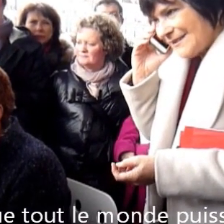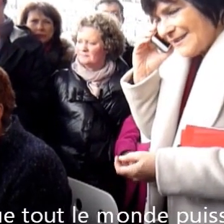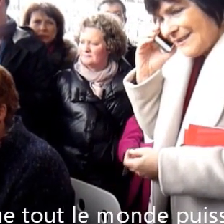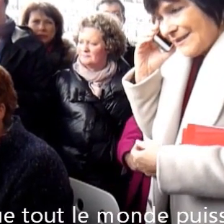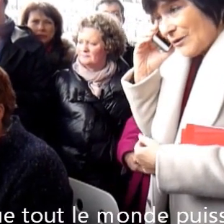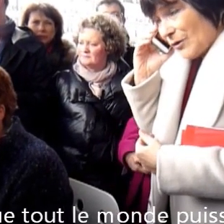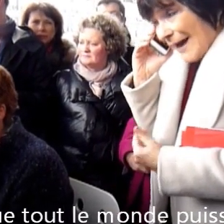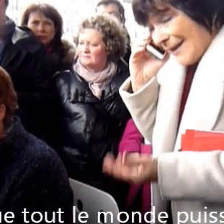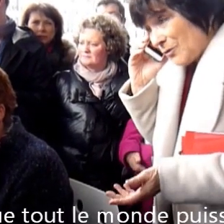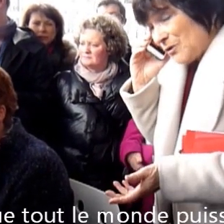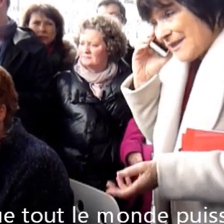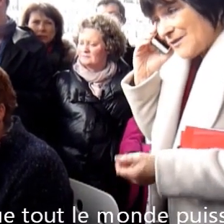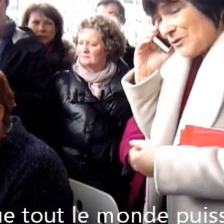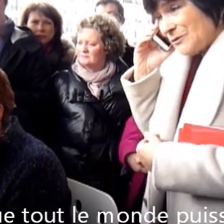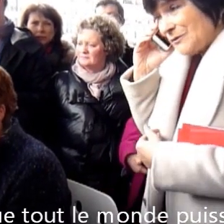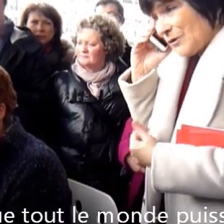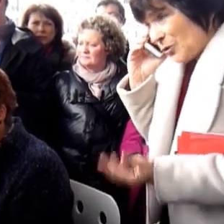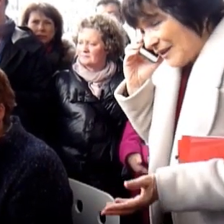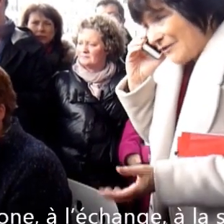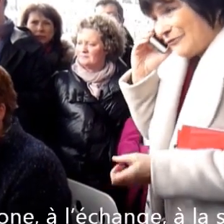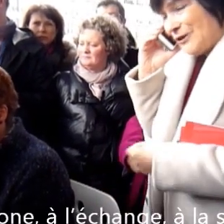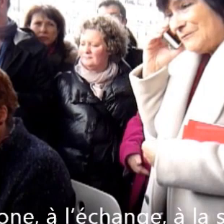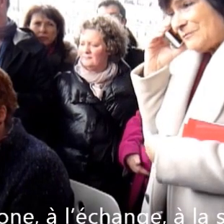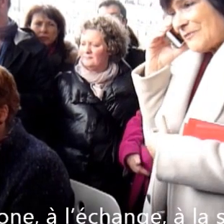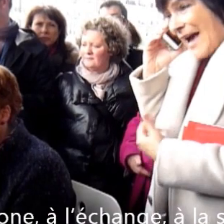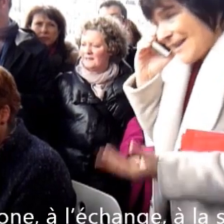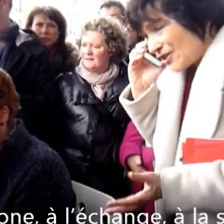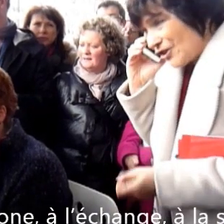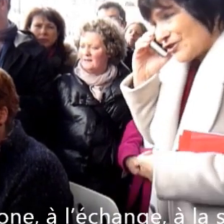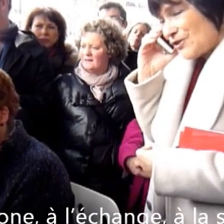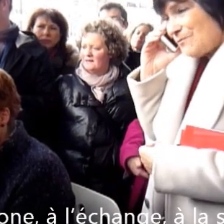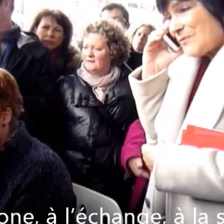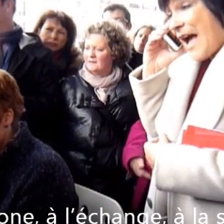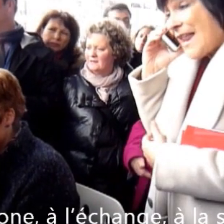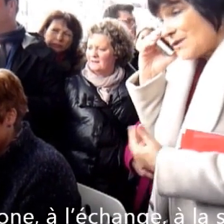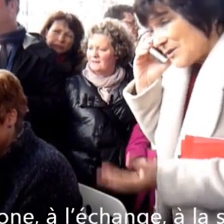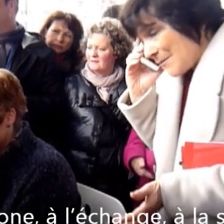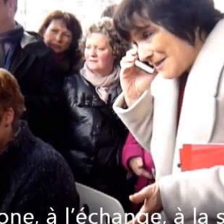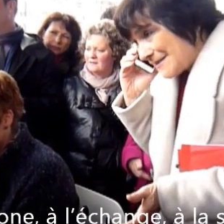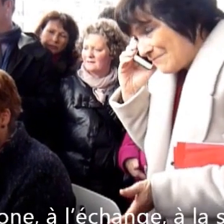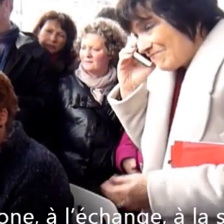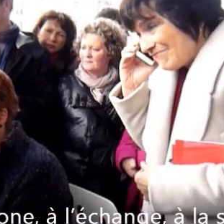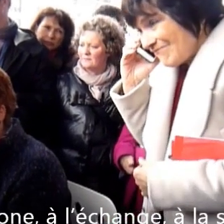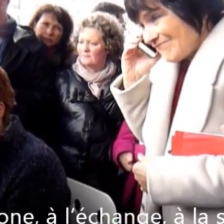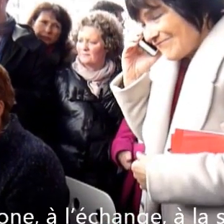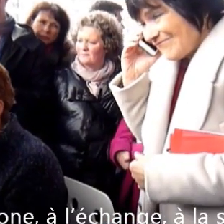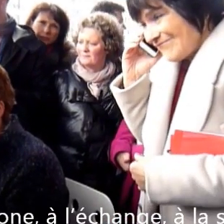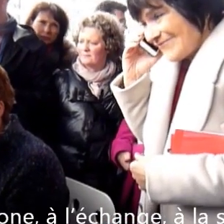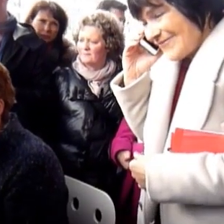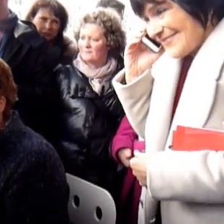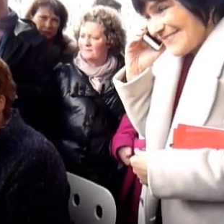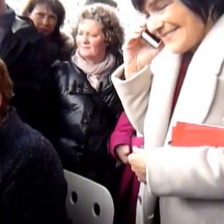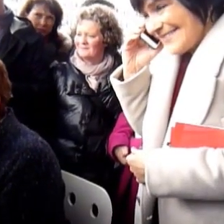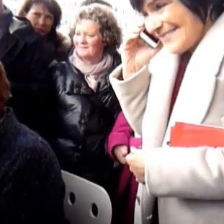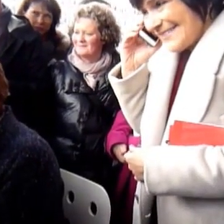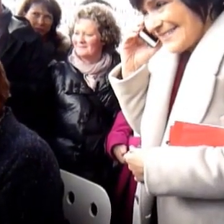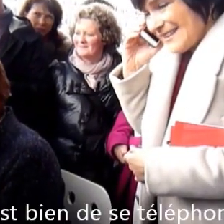accès à la communication, au téléphone, à l'échange, à la sociabilité.